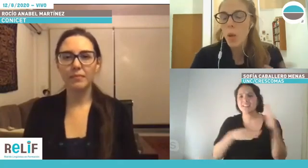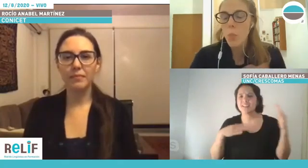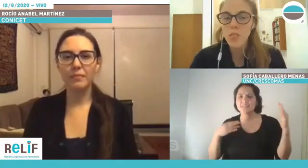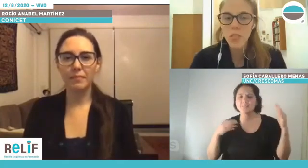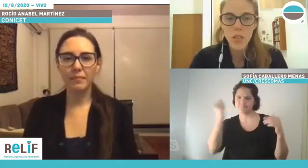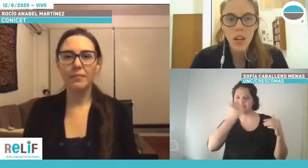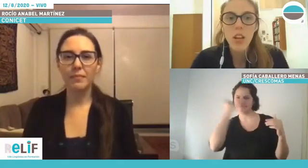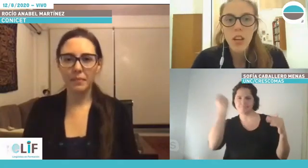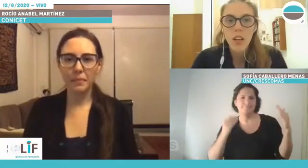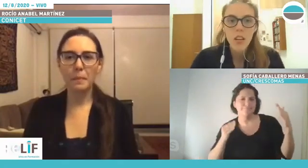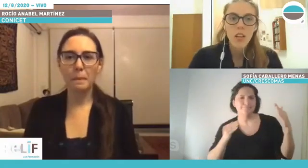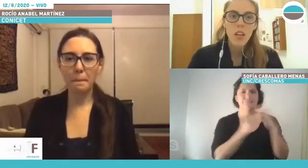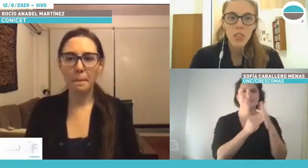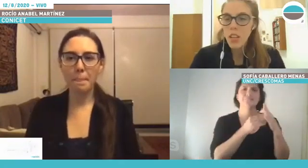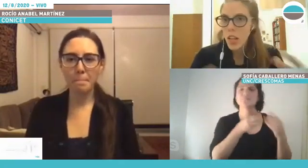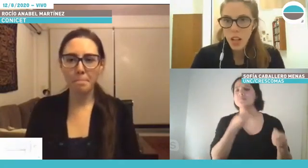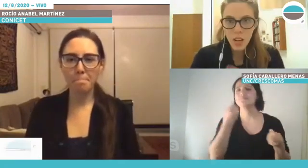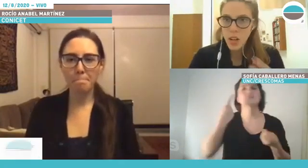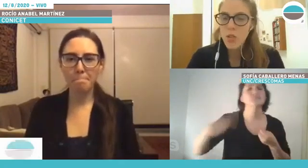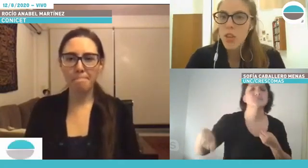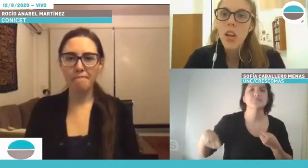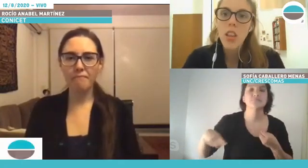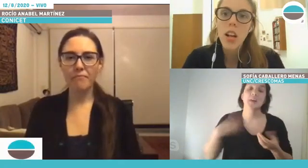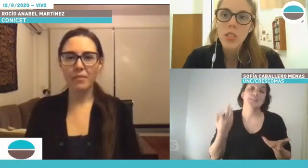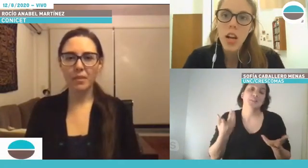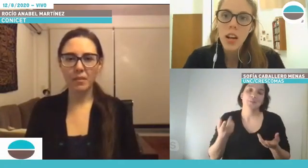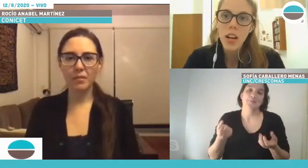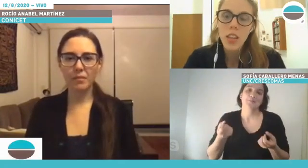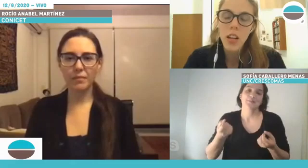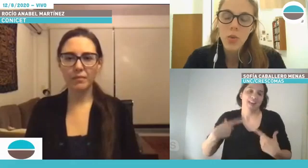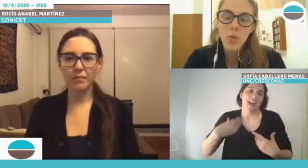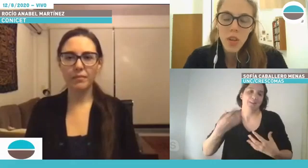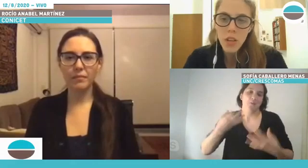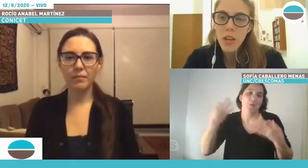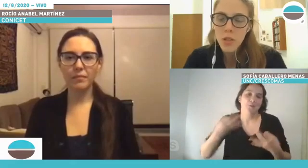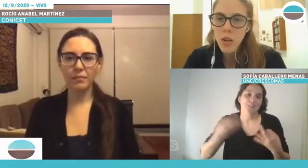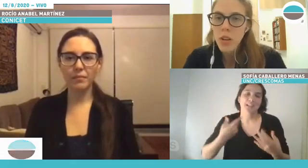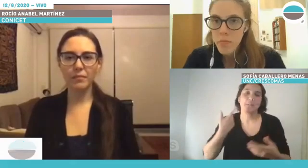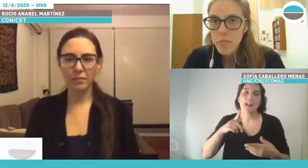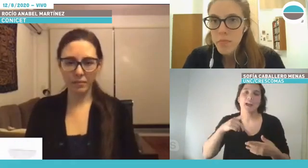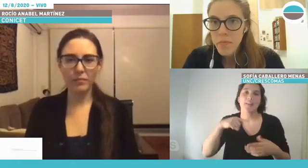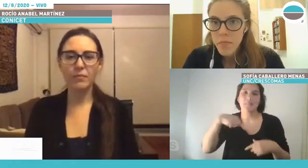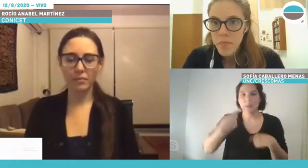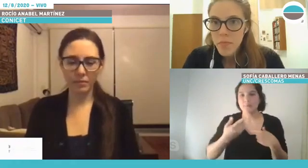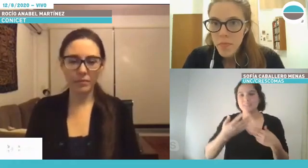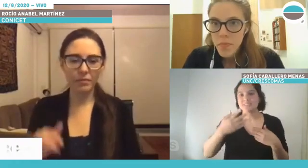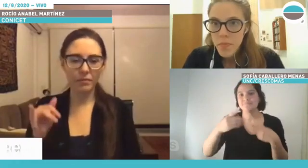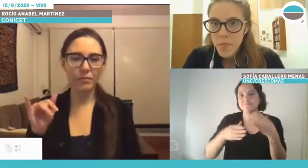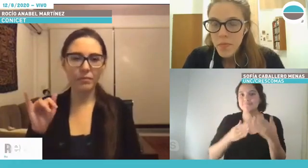sirven para después entender el resto de la charla y de tu investigación?